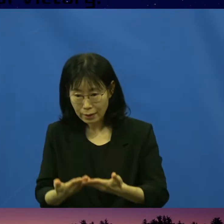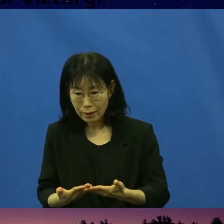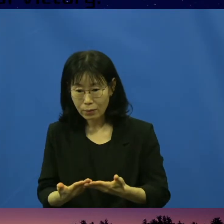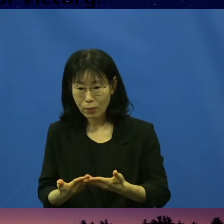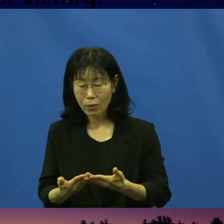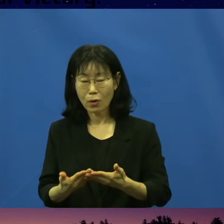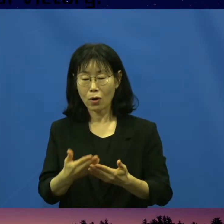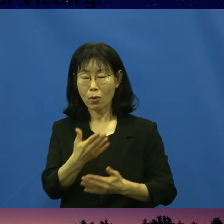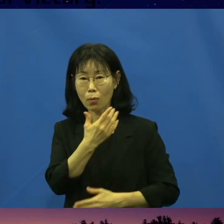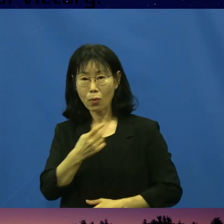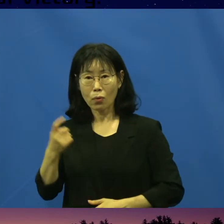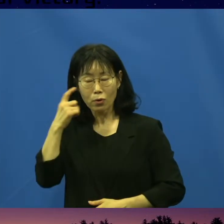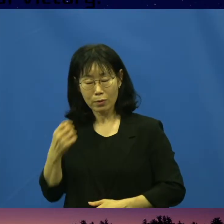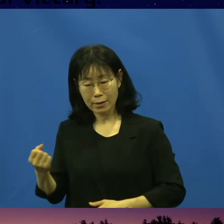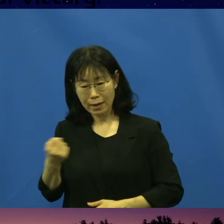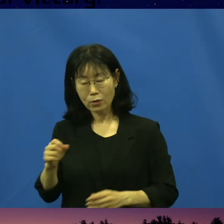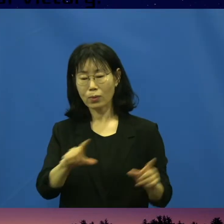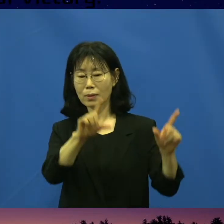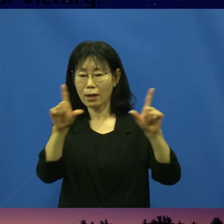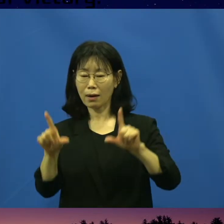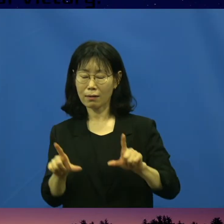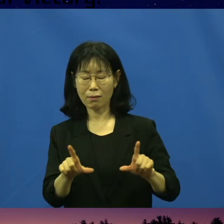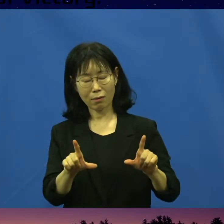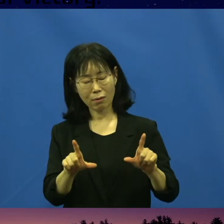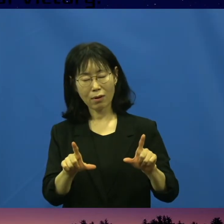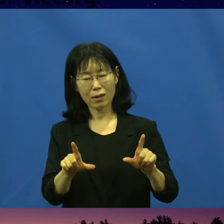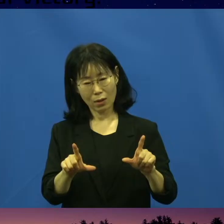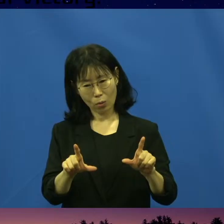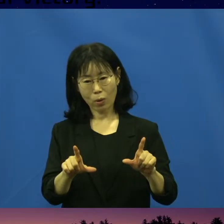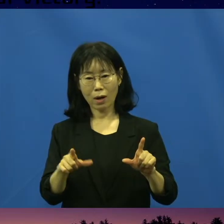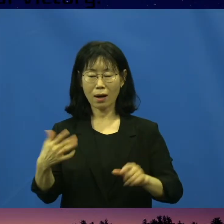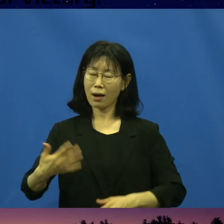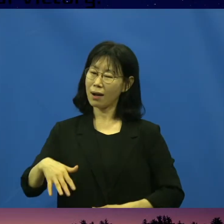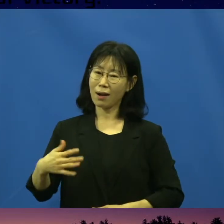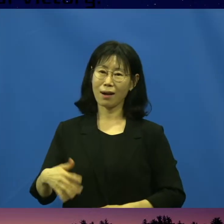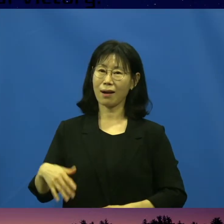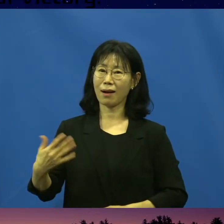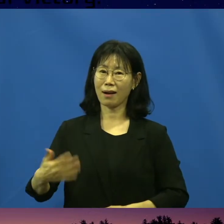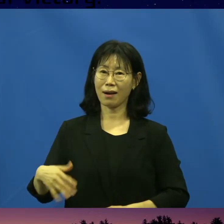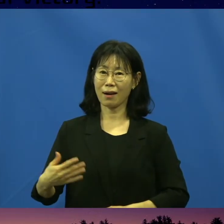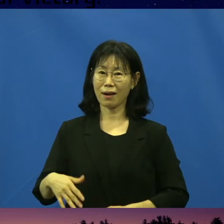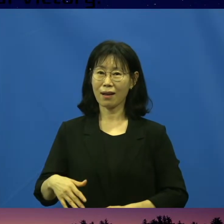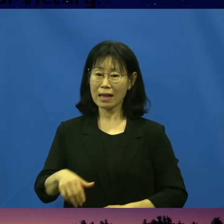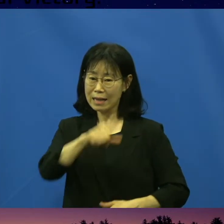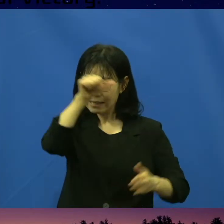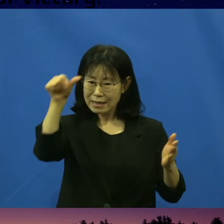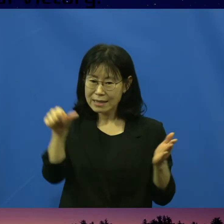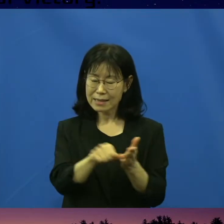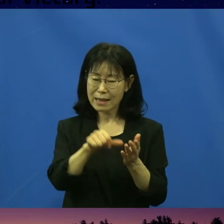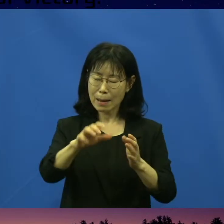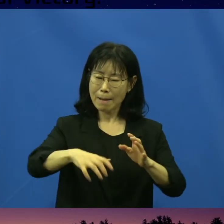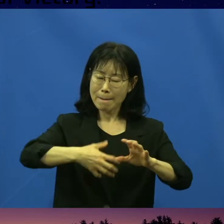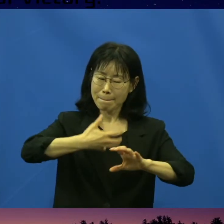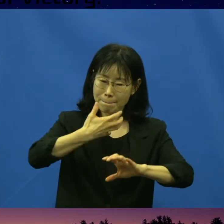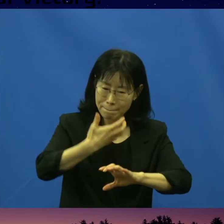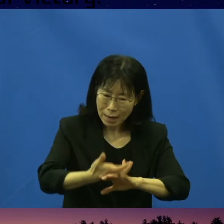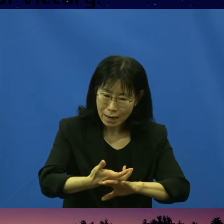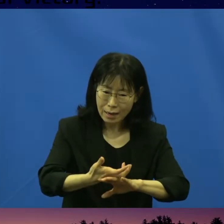이게 얼마나 놀라운 거냐는 것. 한 사람의 인생을 바꾸어 놓고도